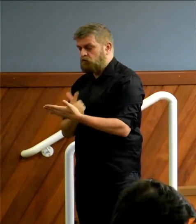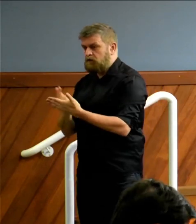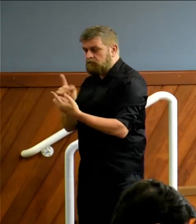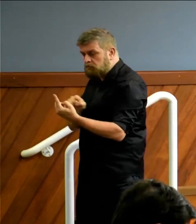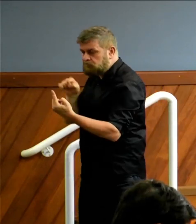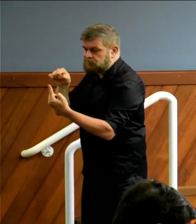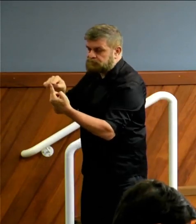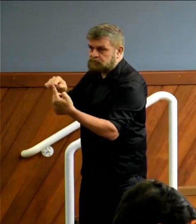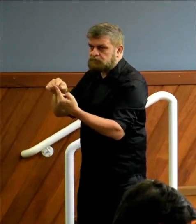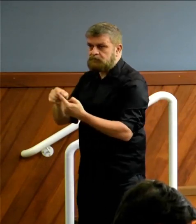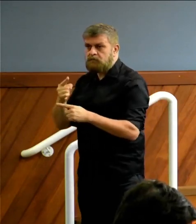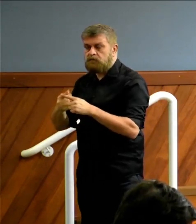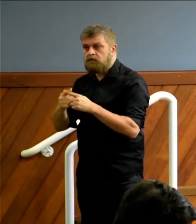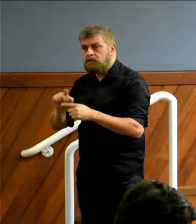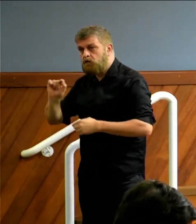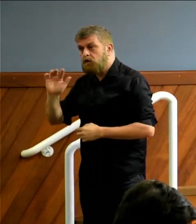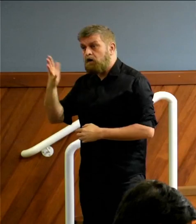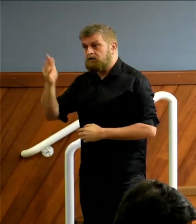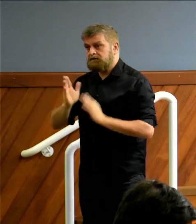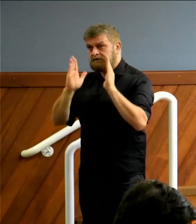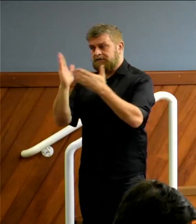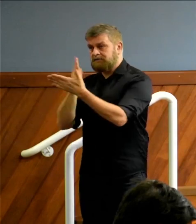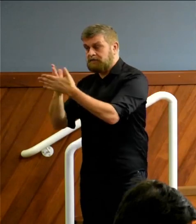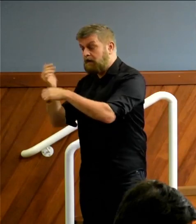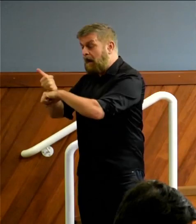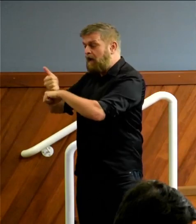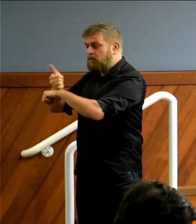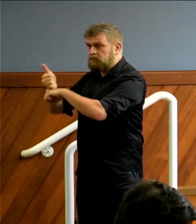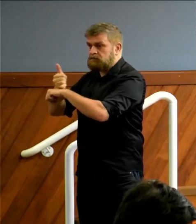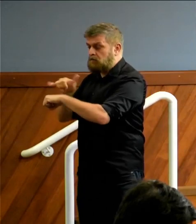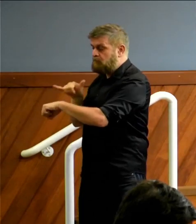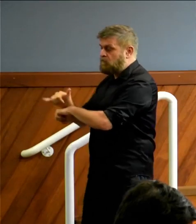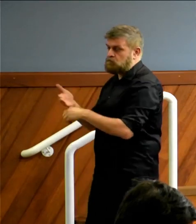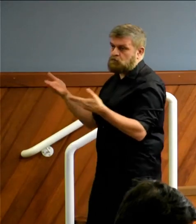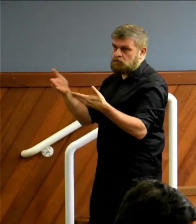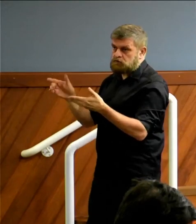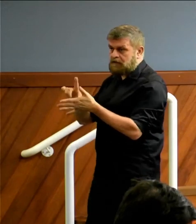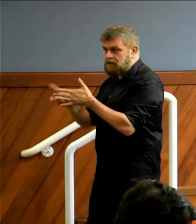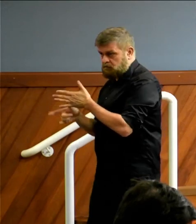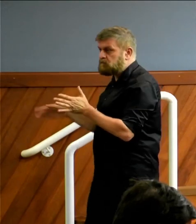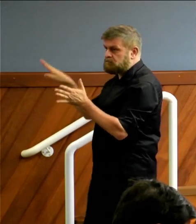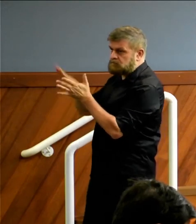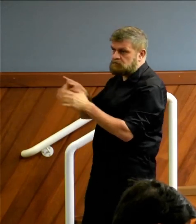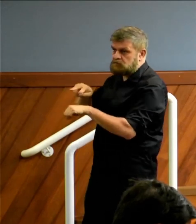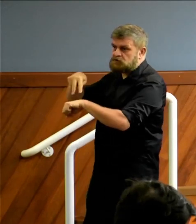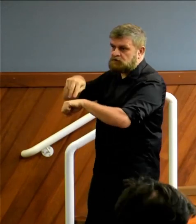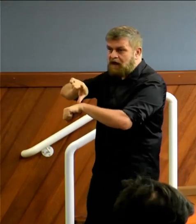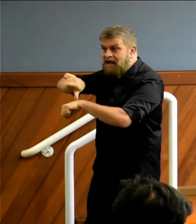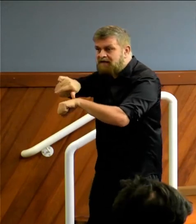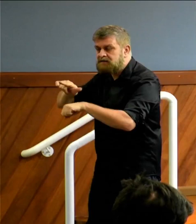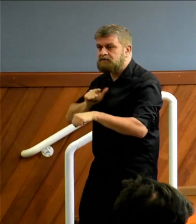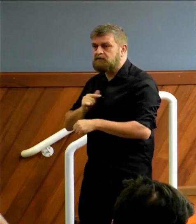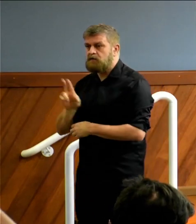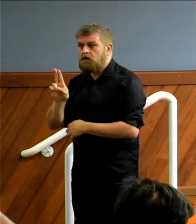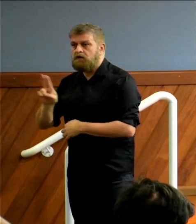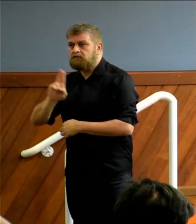né? Até porque, assim, ó, a bibliotecária do CMU, ela não está aqui, mas vai ver depois, né? Mas a gente tem nem usado